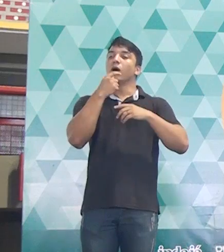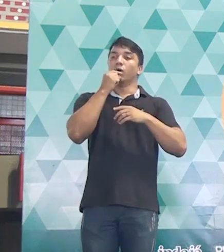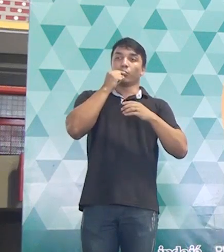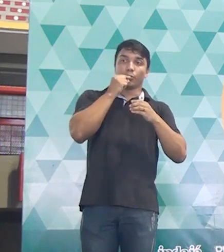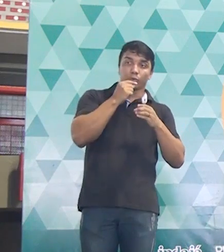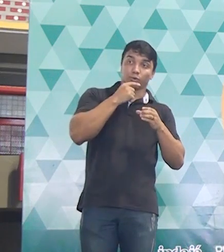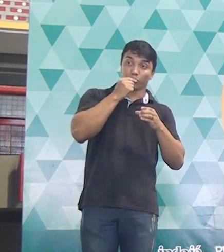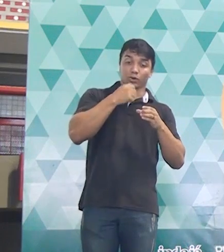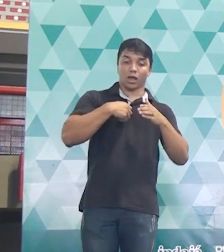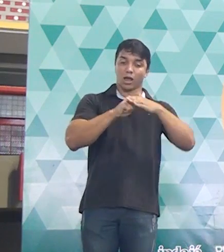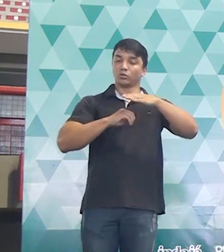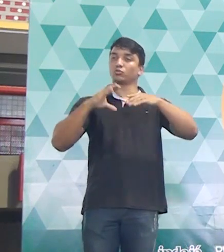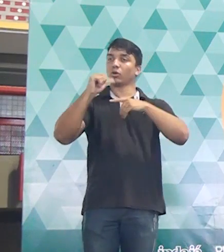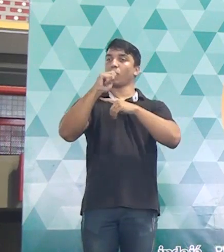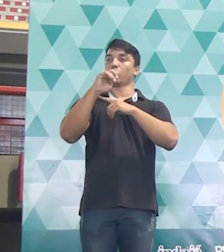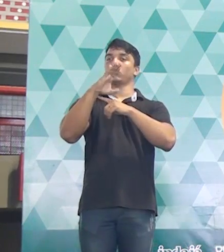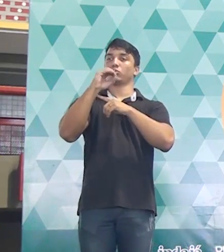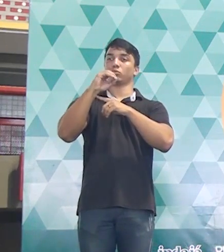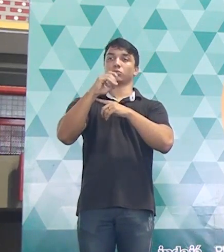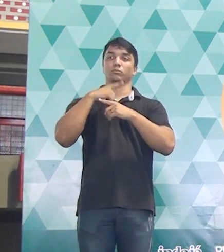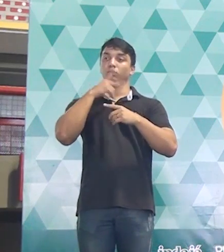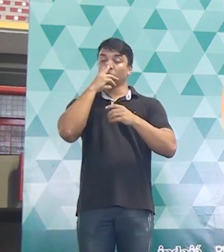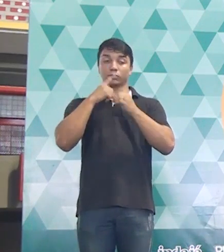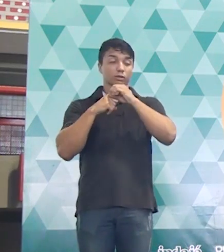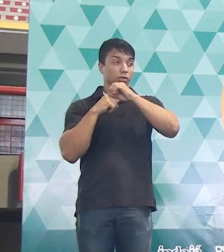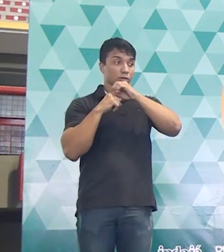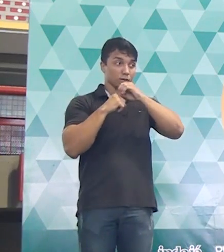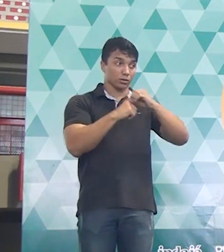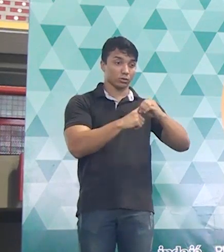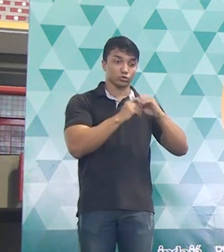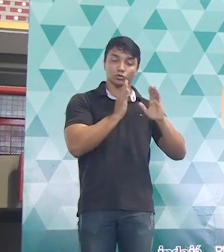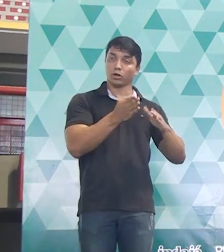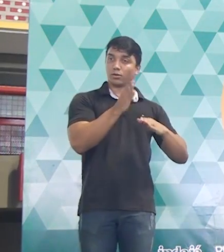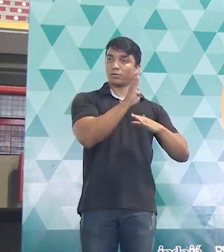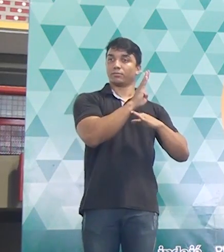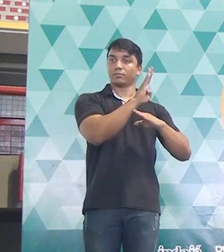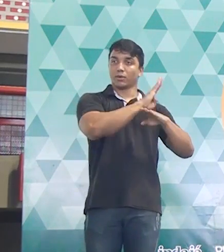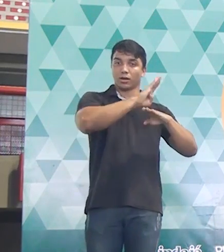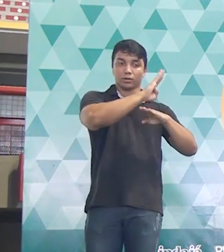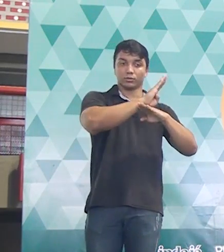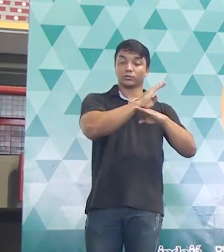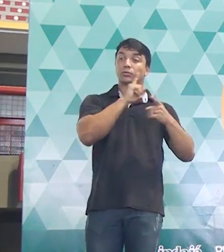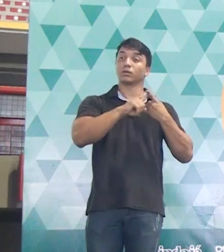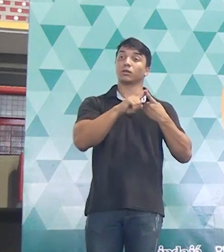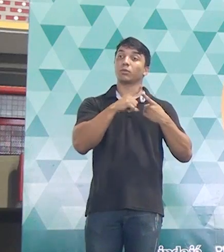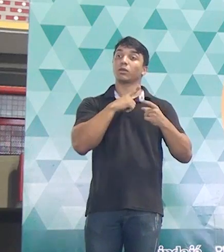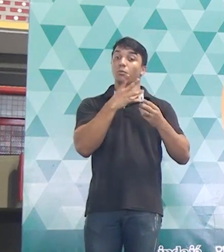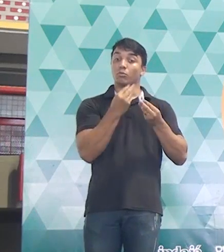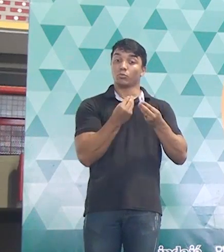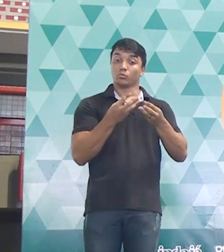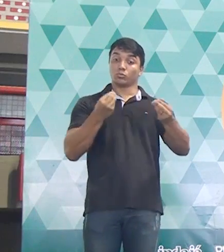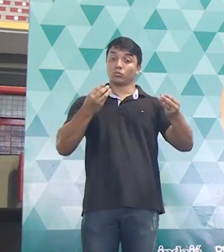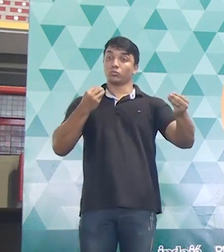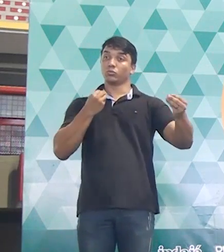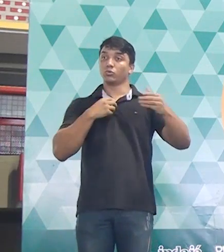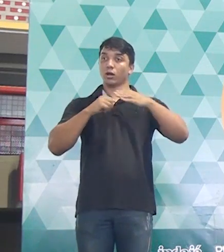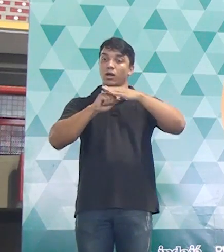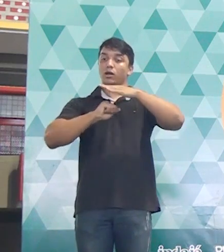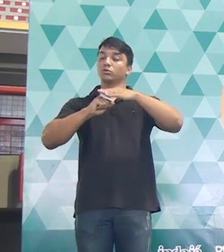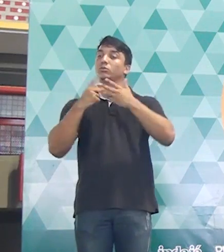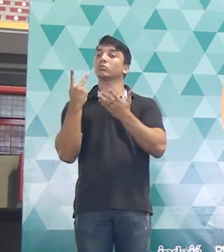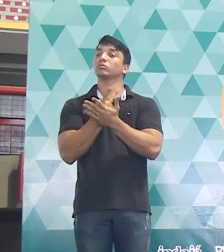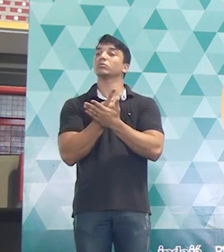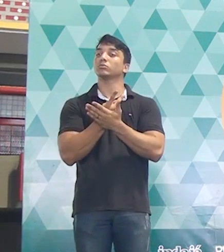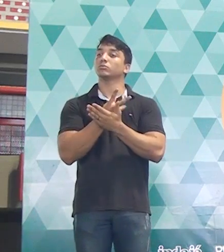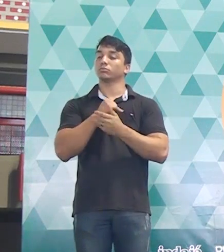em ácido carbônico. O ácido carbônico neutralizou a base que havia E o excesso de ácido carbônico vai tornar o ambiente,